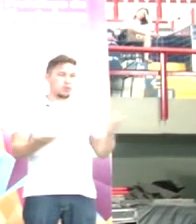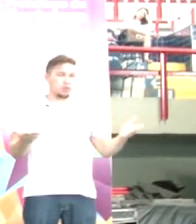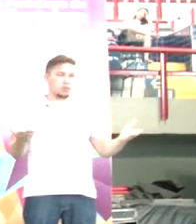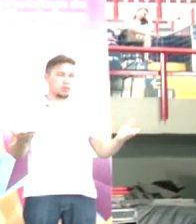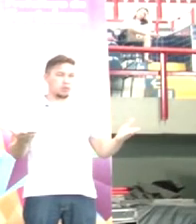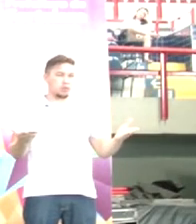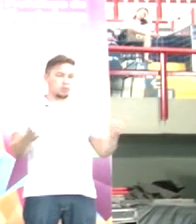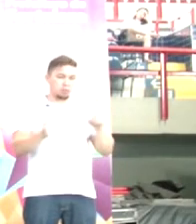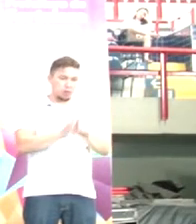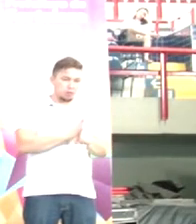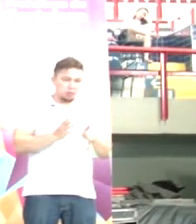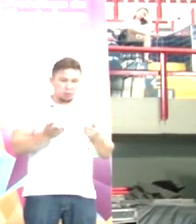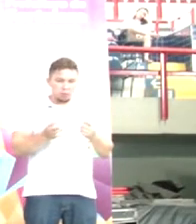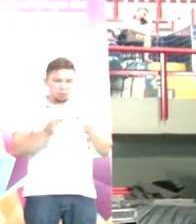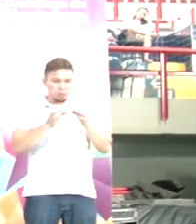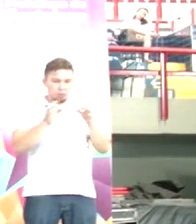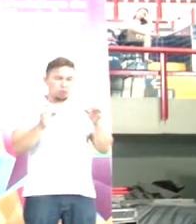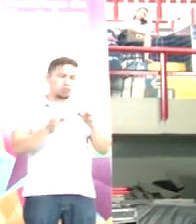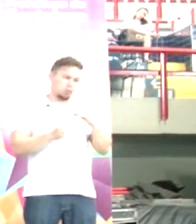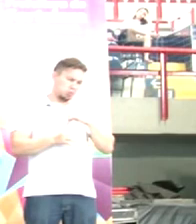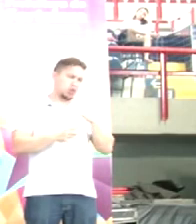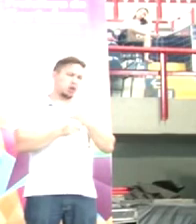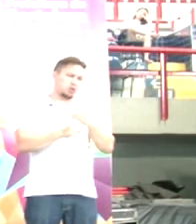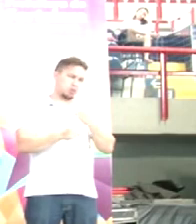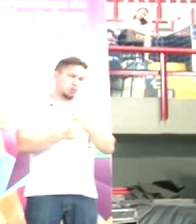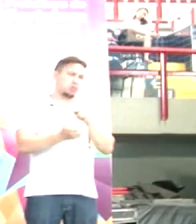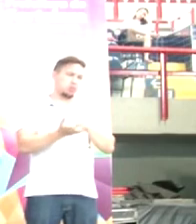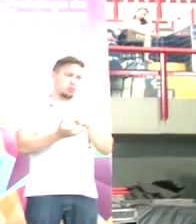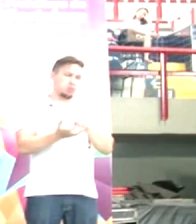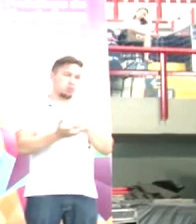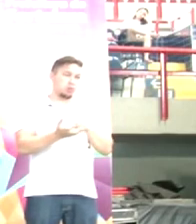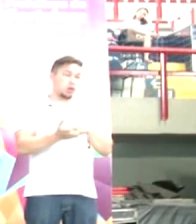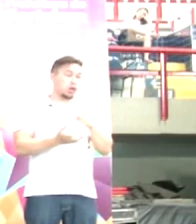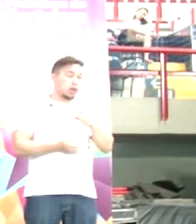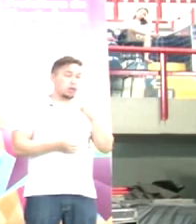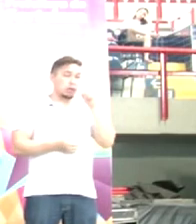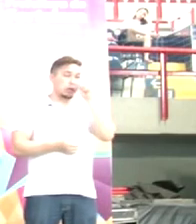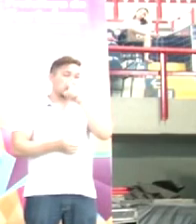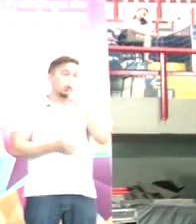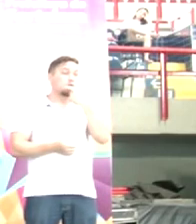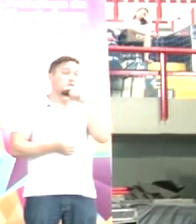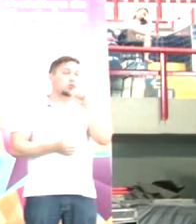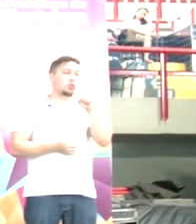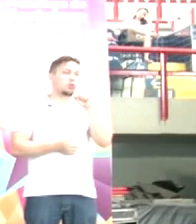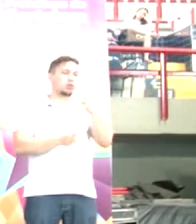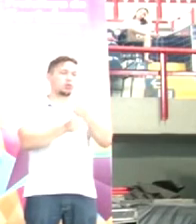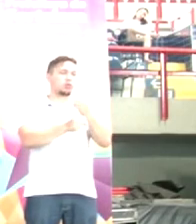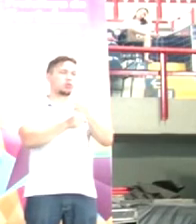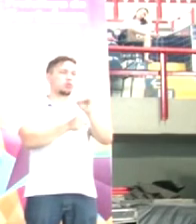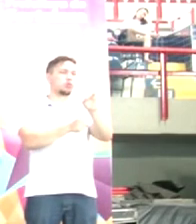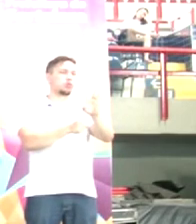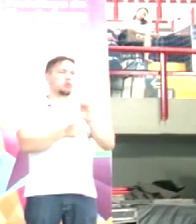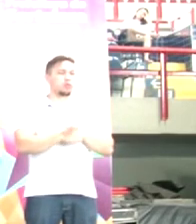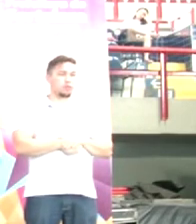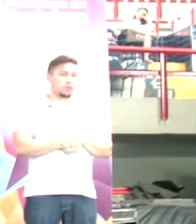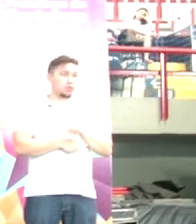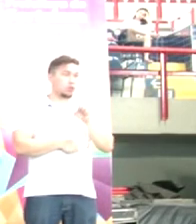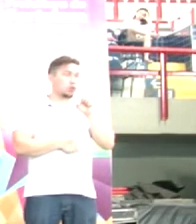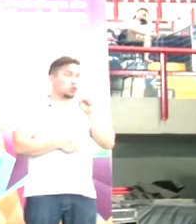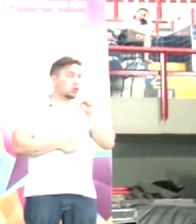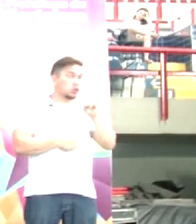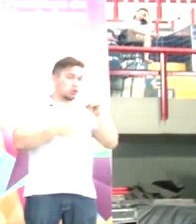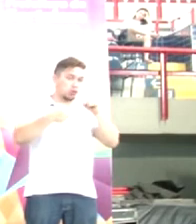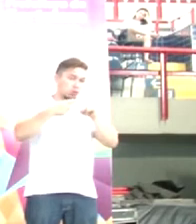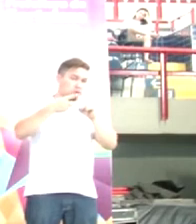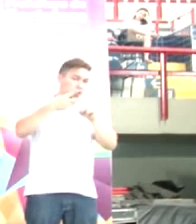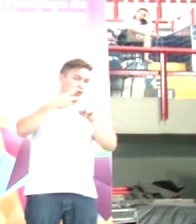em 2 linhas, não. Tem uns cálculozinhos. A parte chata são apenas os cálculos. Se você souber essas